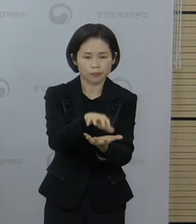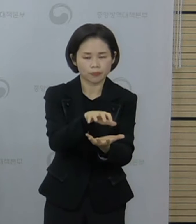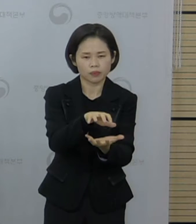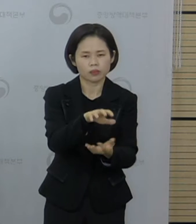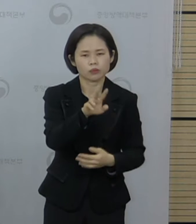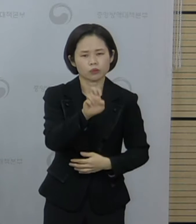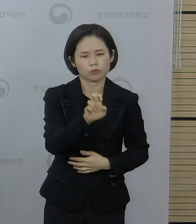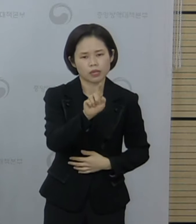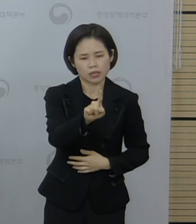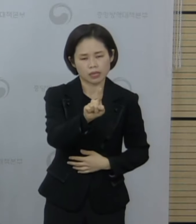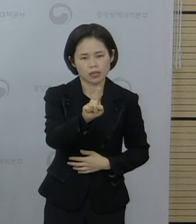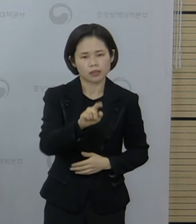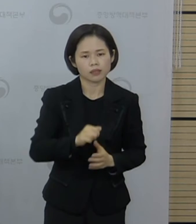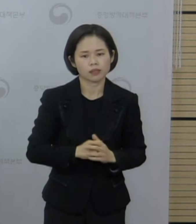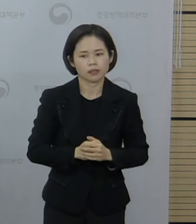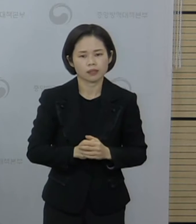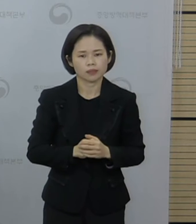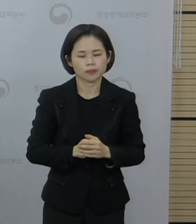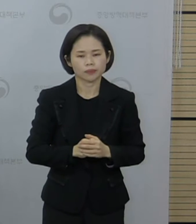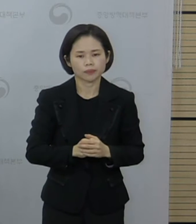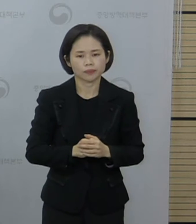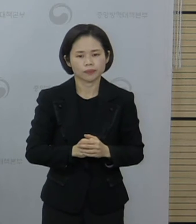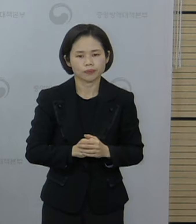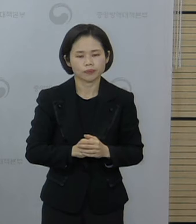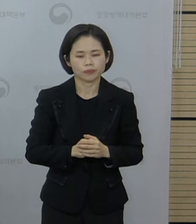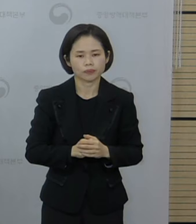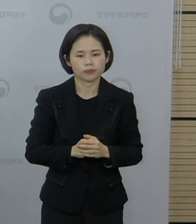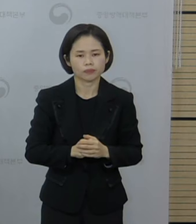확진 자가 현재까지 발견되었습니다